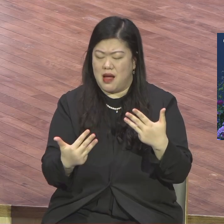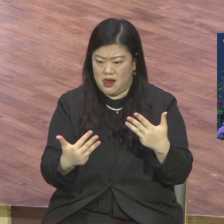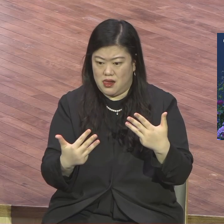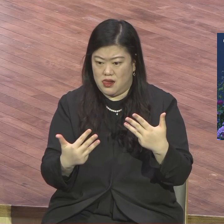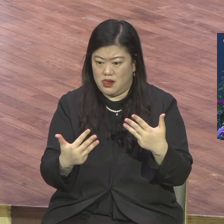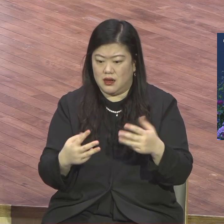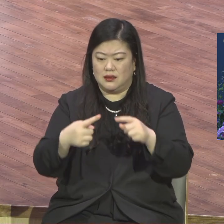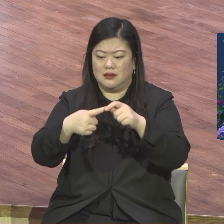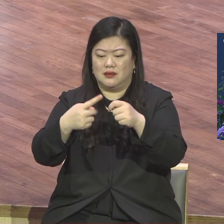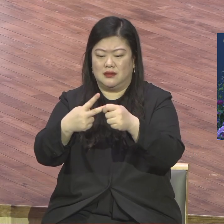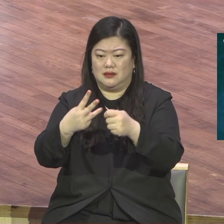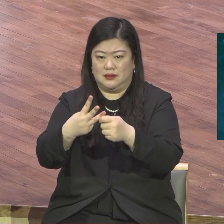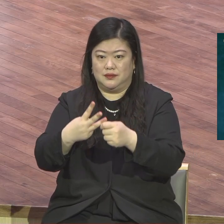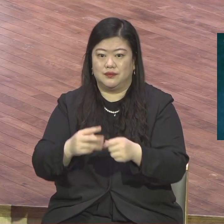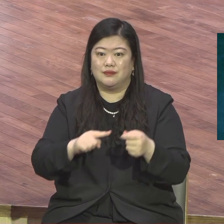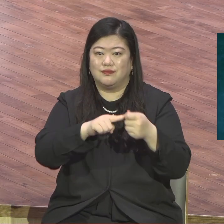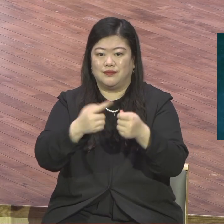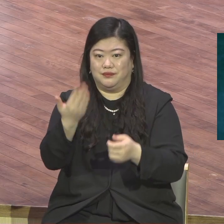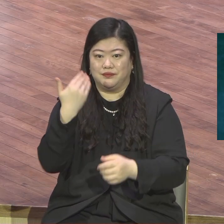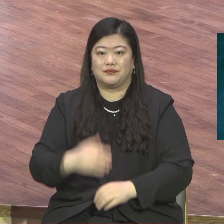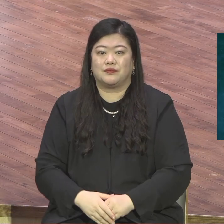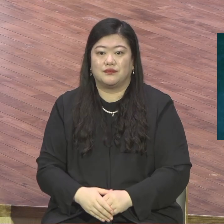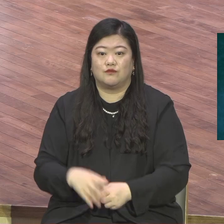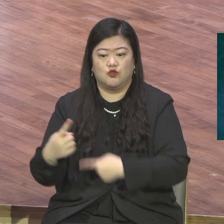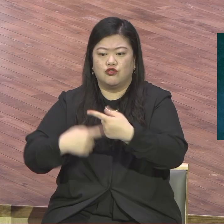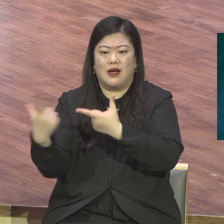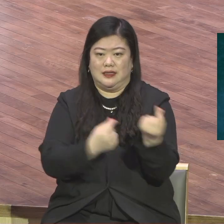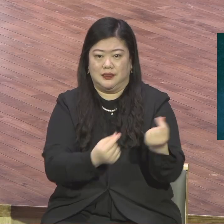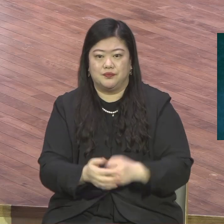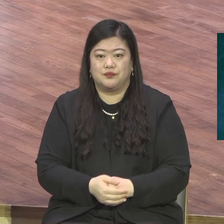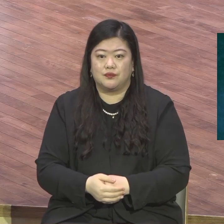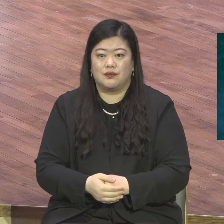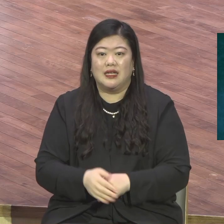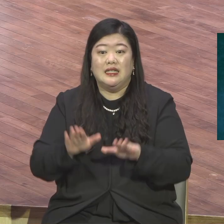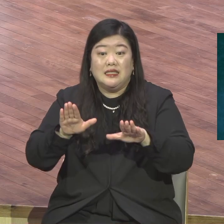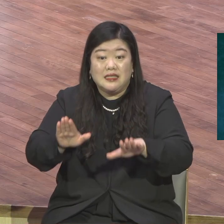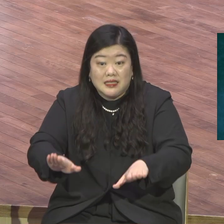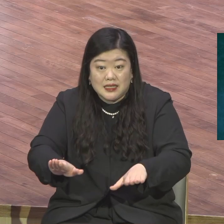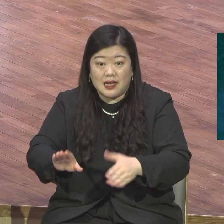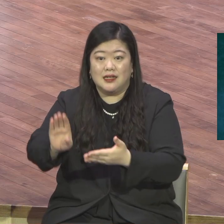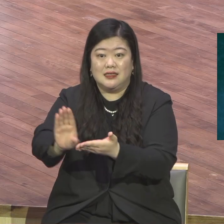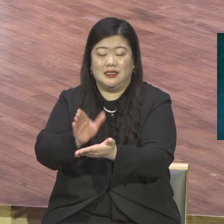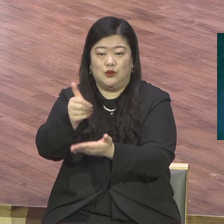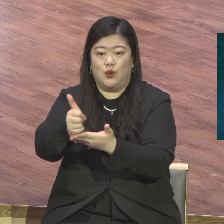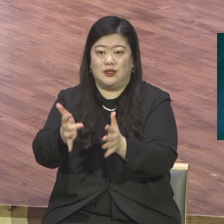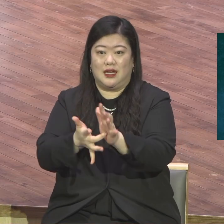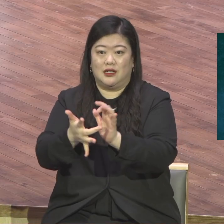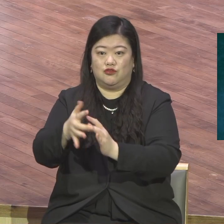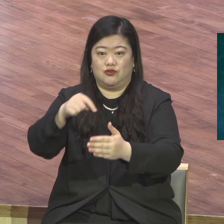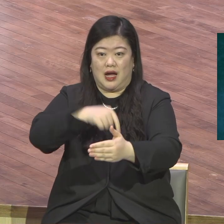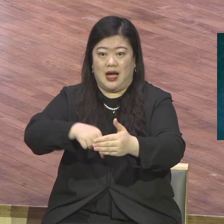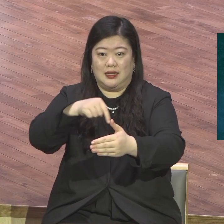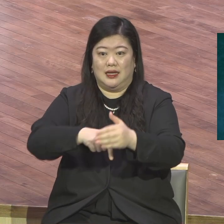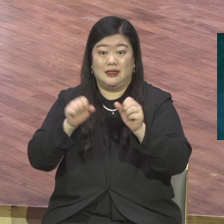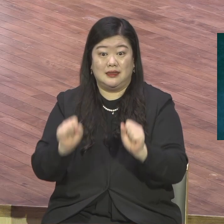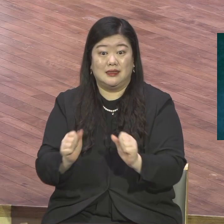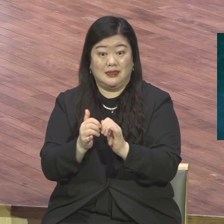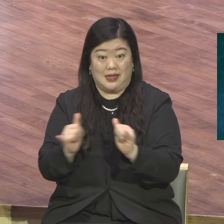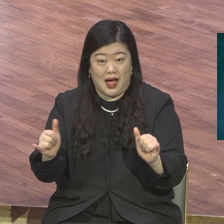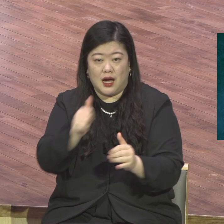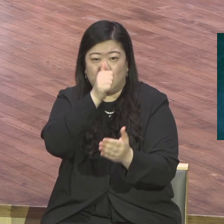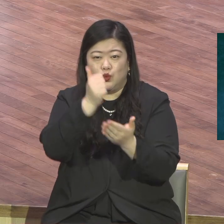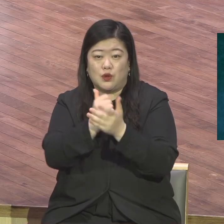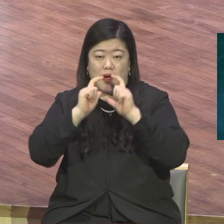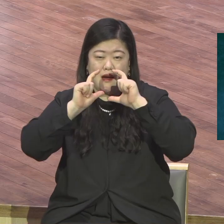39절. 자, 화면 띄웠어요. 자, 시작. 그러므로 이제 그리스도 예수 안에 있는